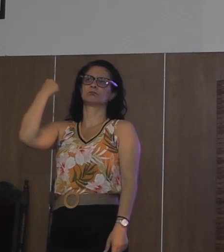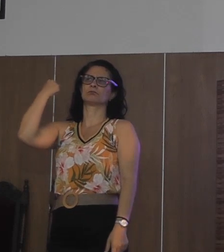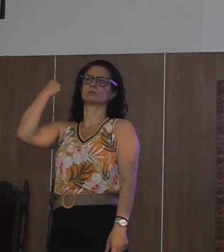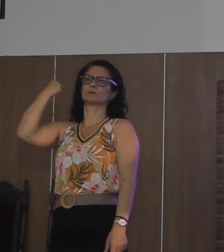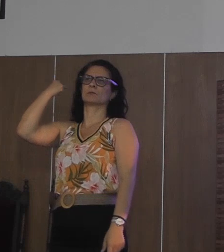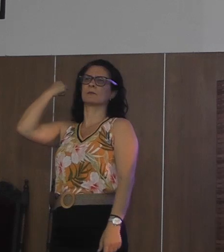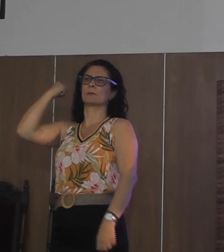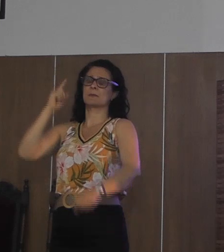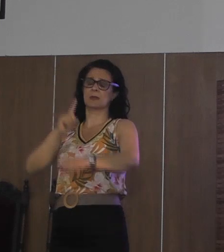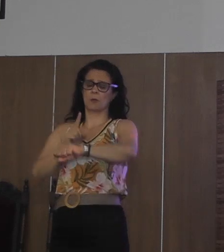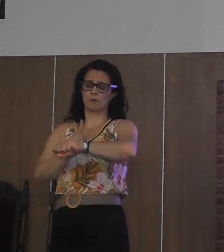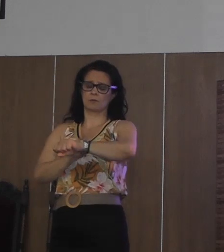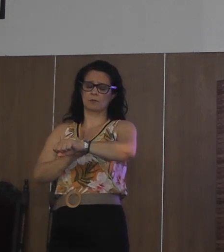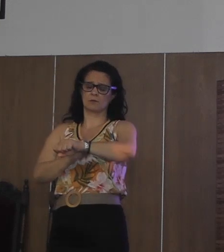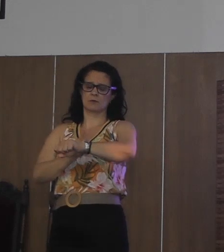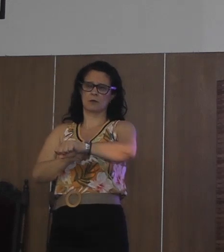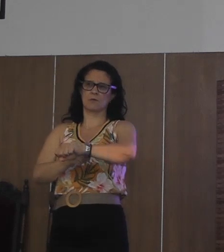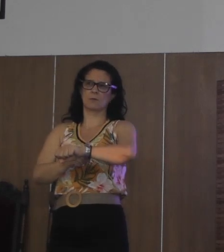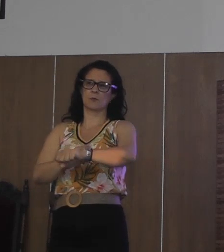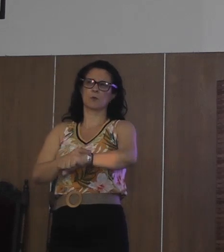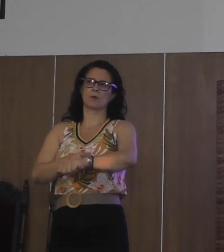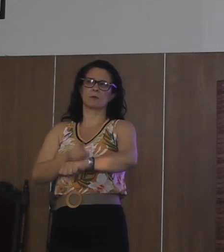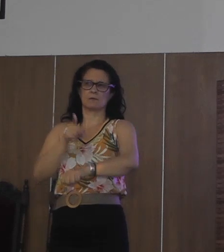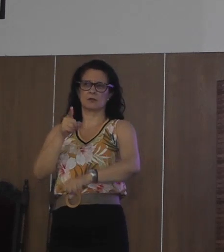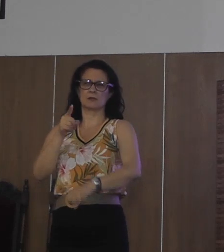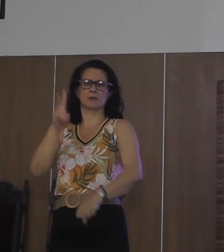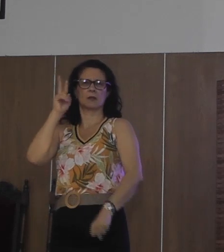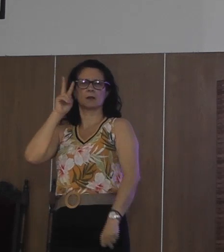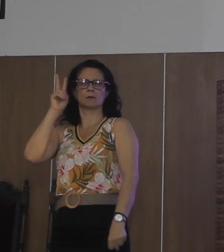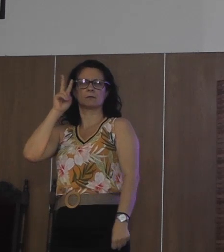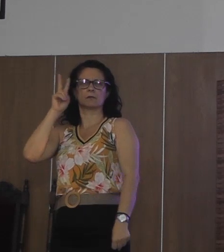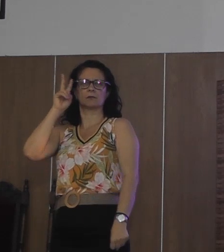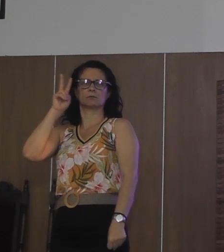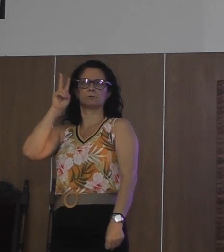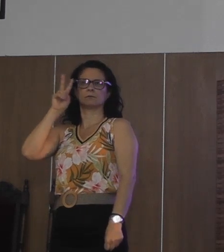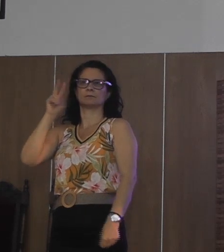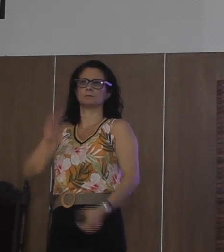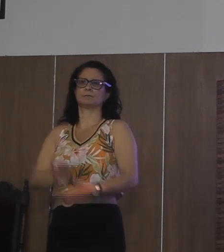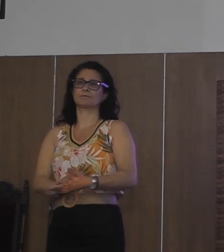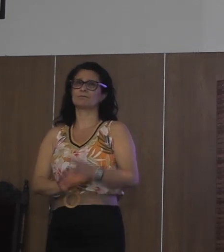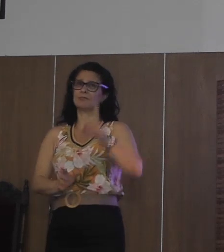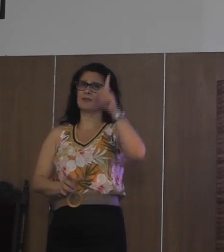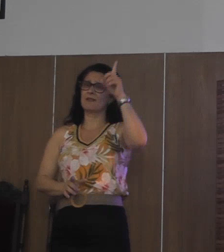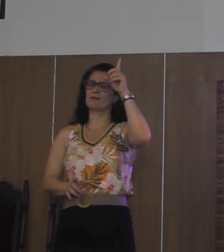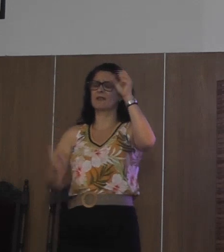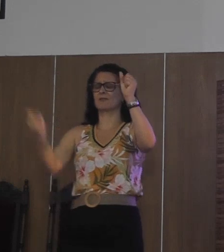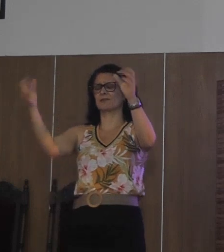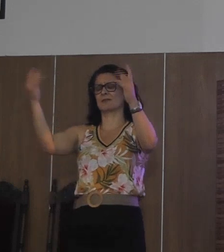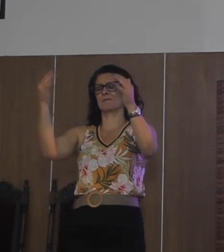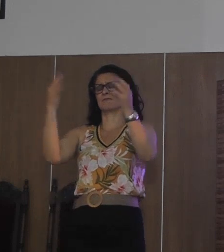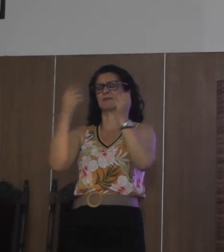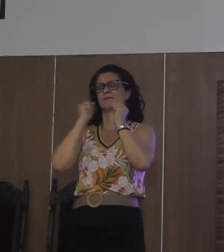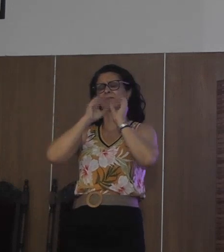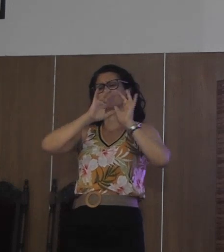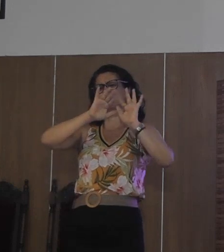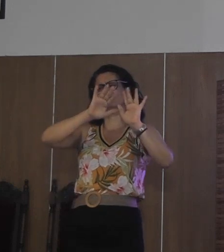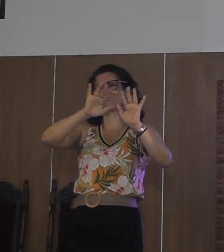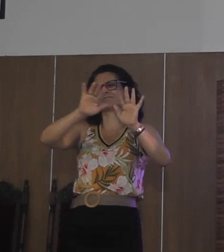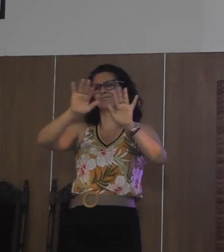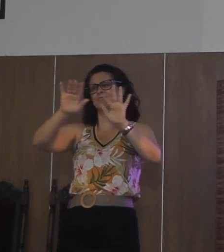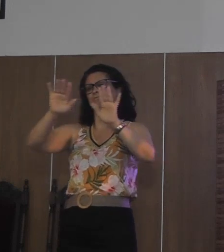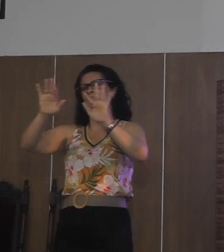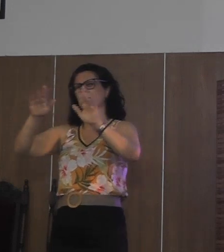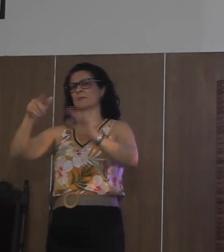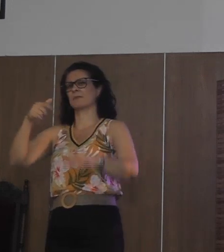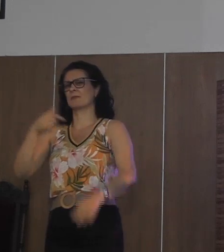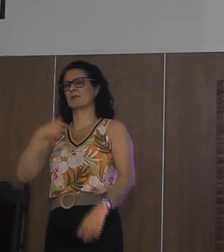os momentos que você conseguisse lembrar das maravilhas que Deus já fez na sua vida, eu vou te dizer